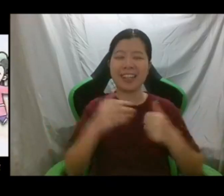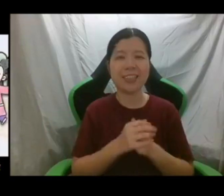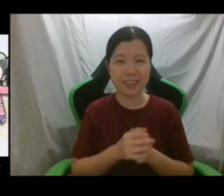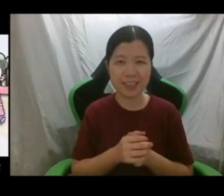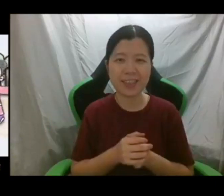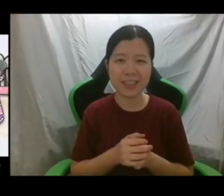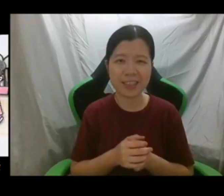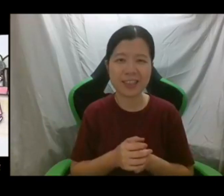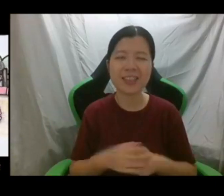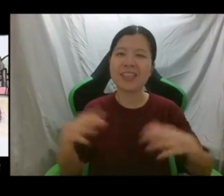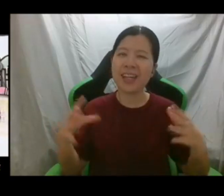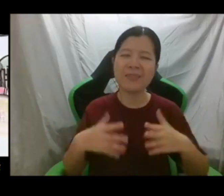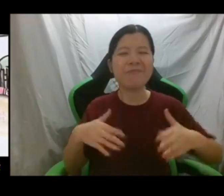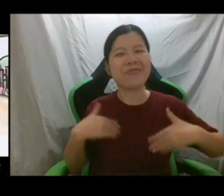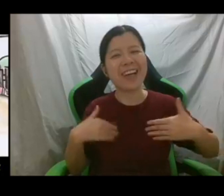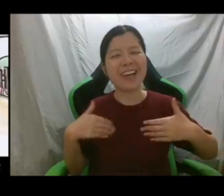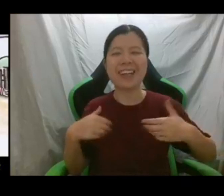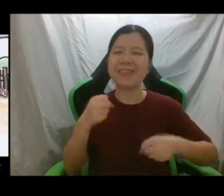大家一路響度跑。